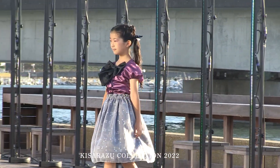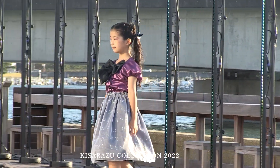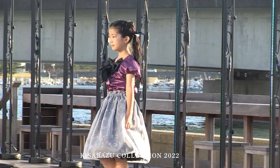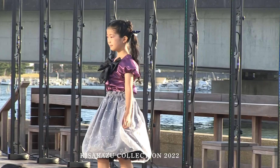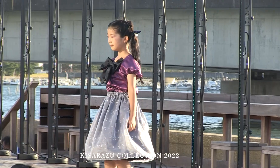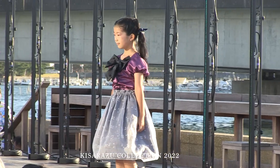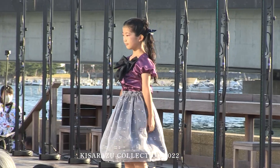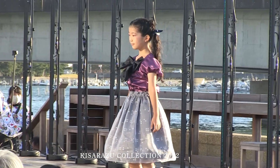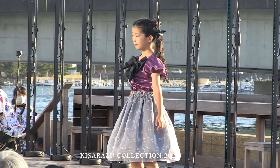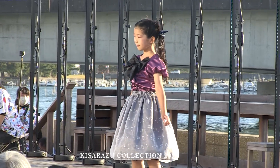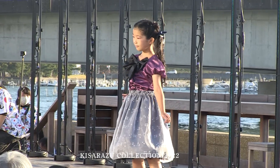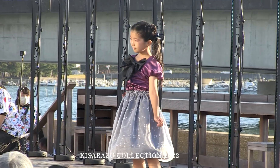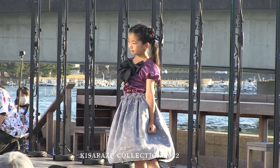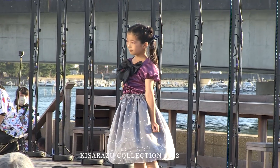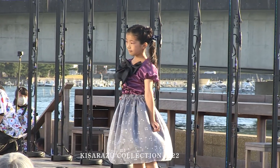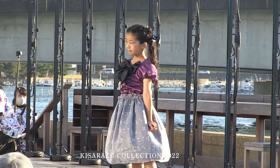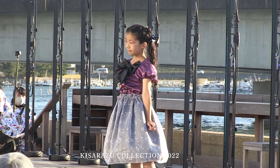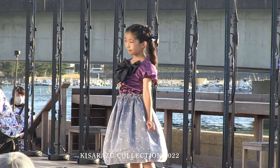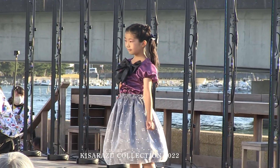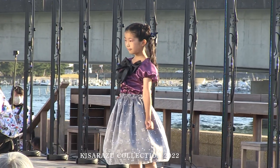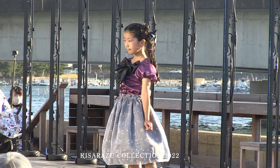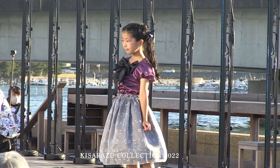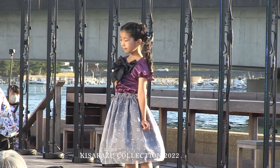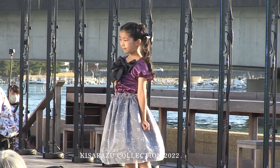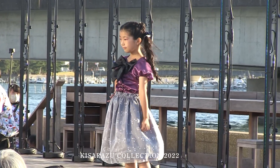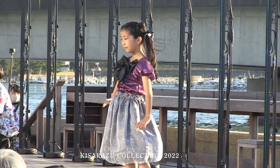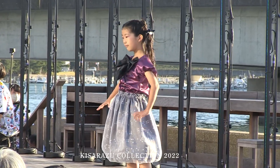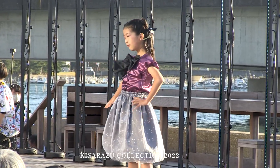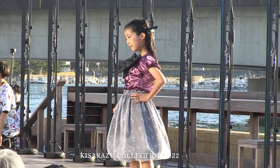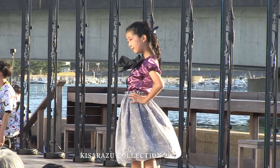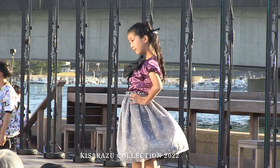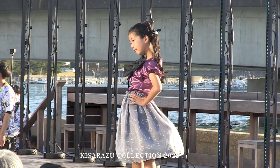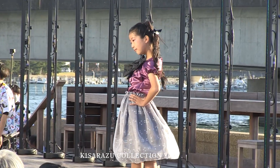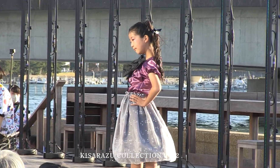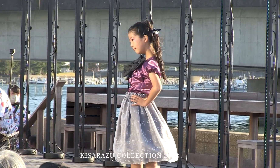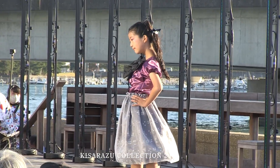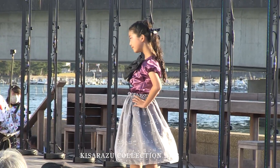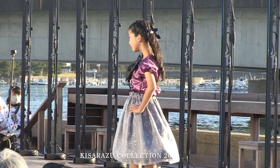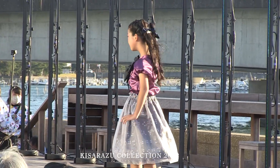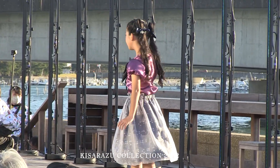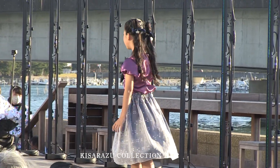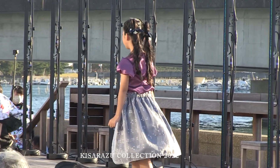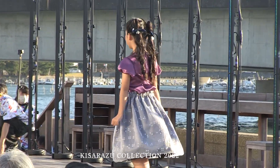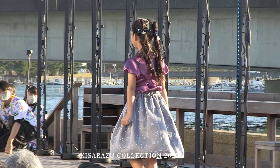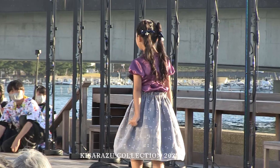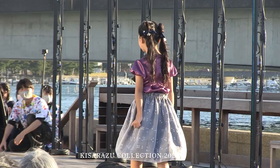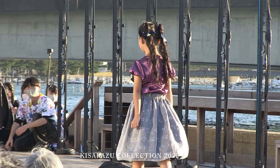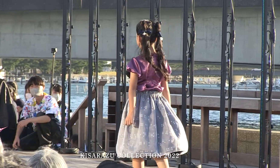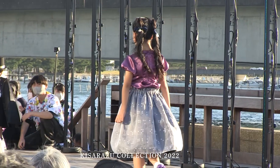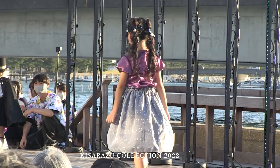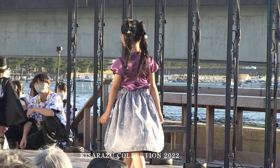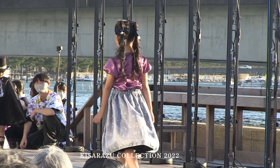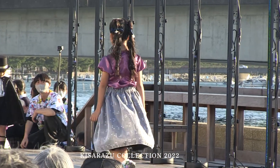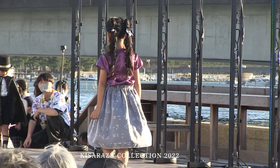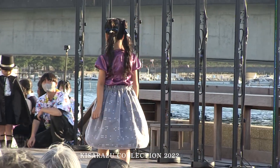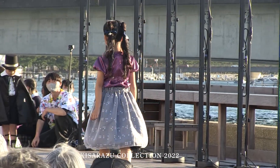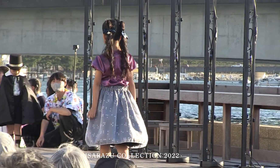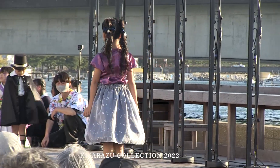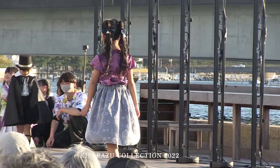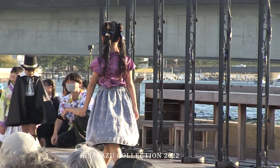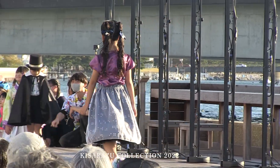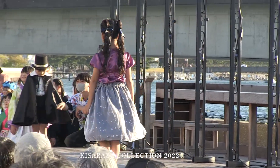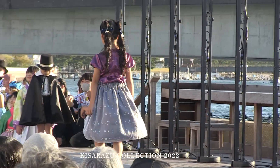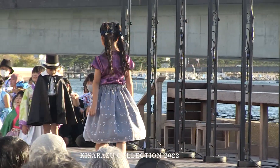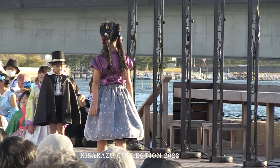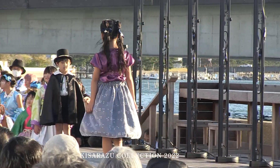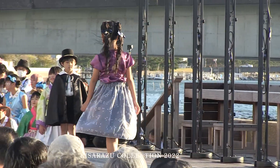すごく嬉しいですとモデル出演をとても楽しみにしてくれていたれいなちゃん。衣装はれいなちゃん